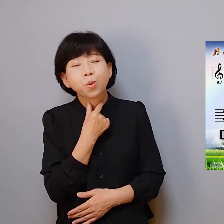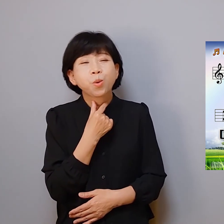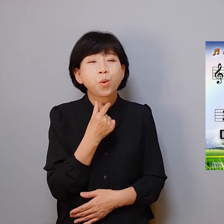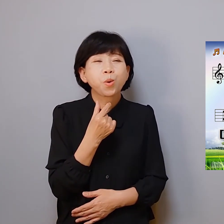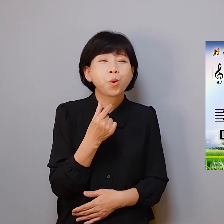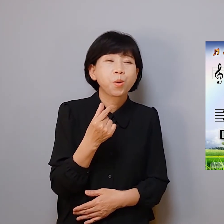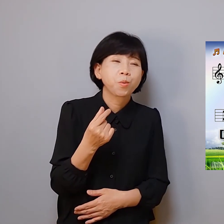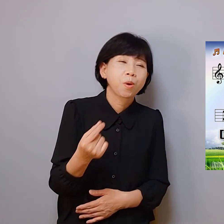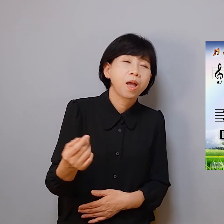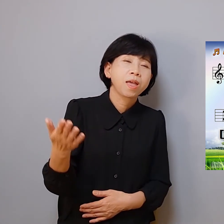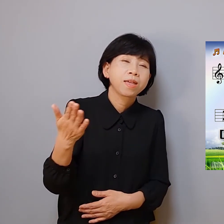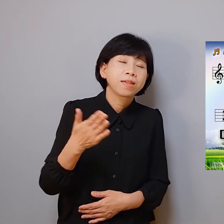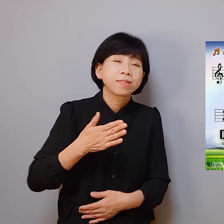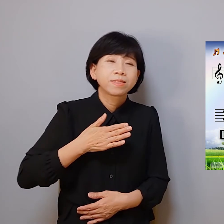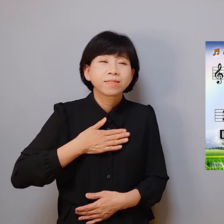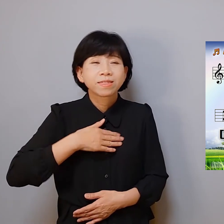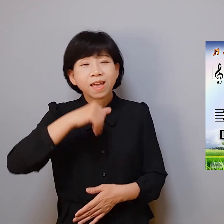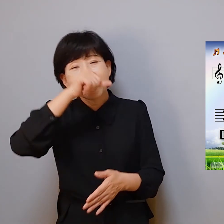평생의